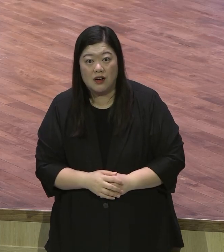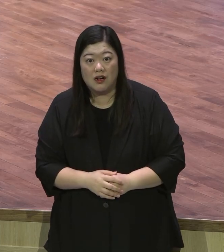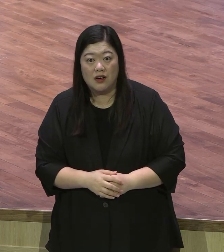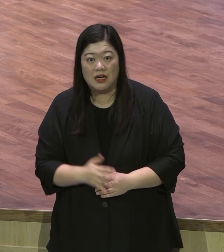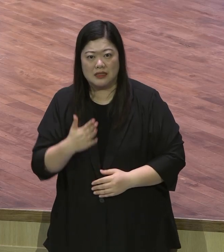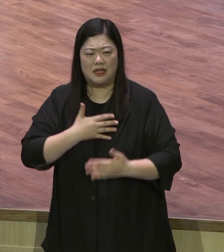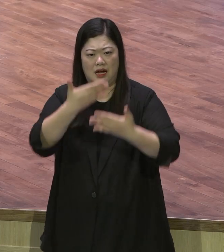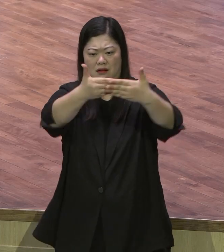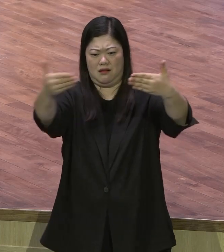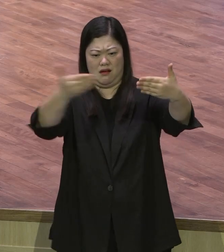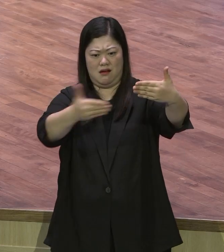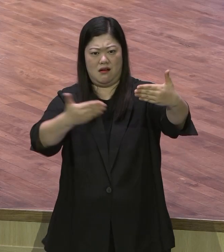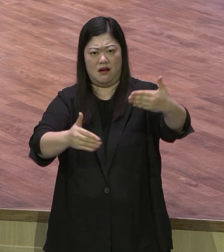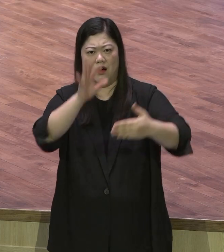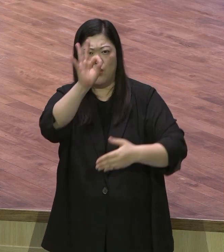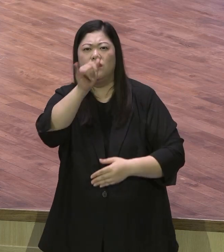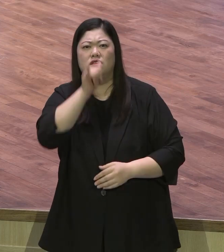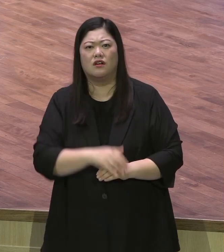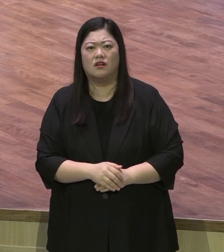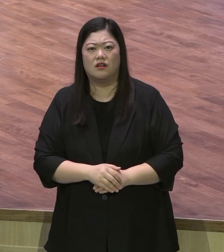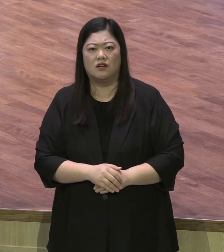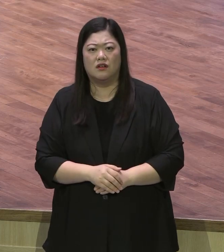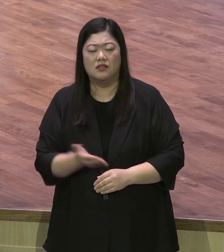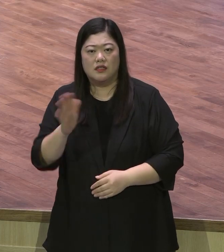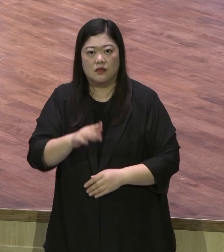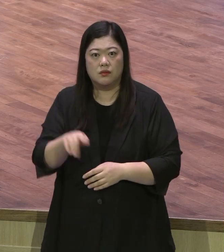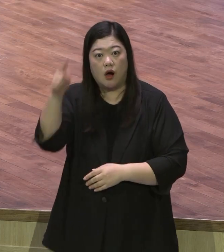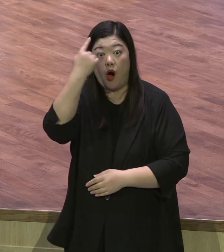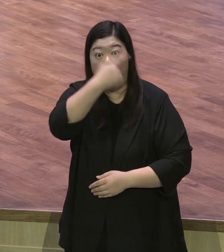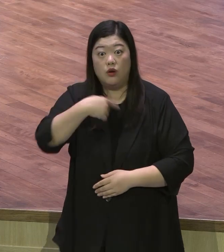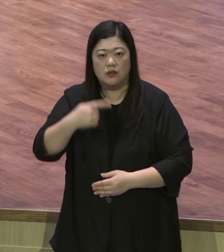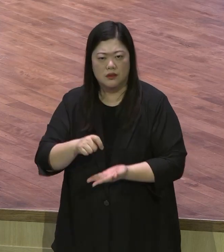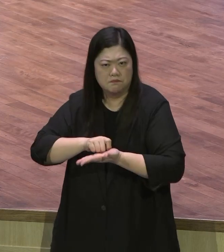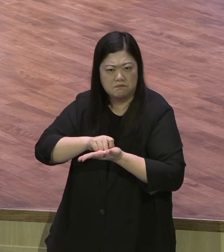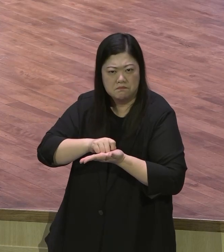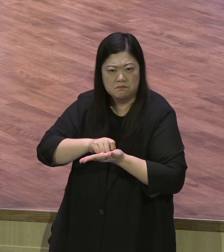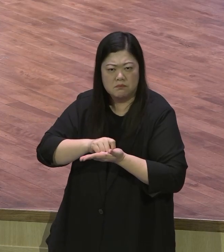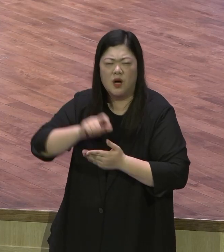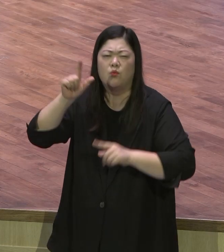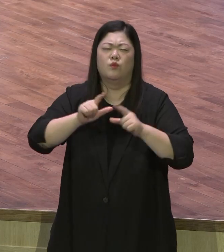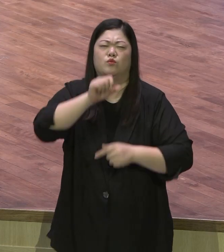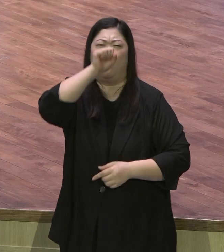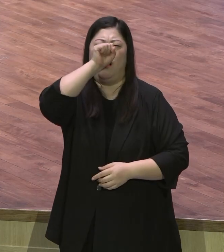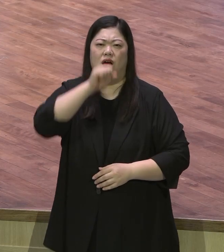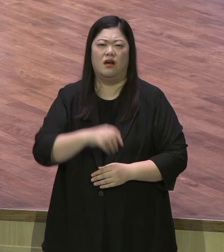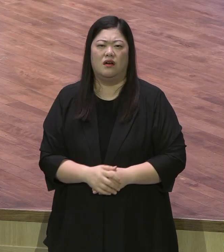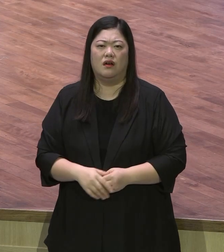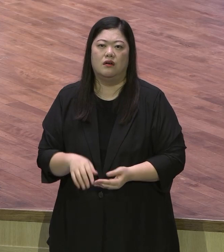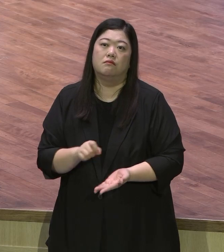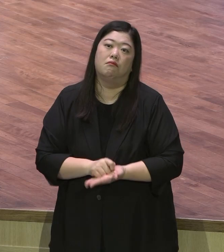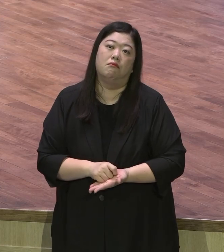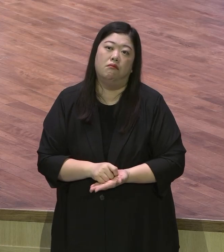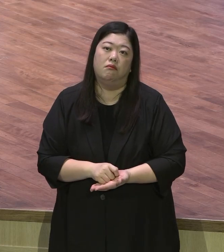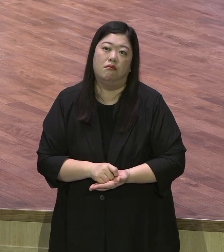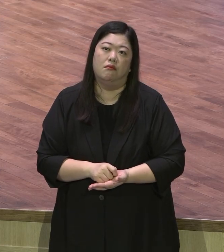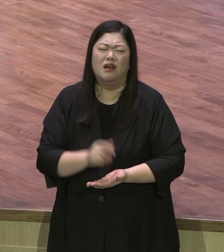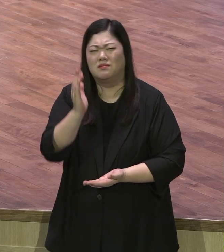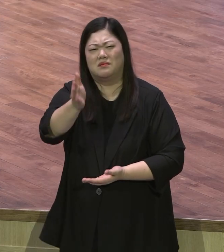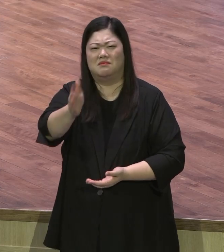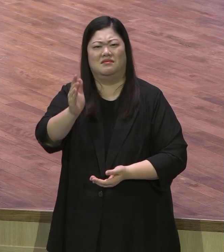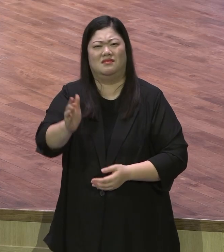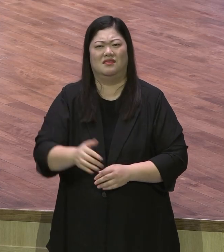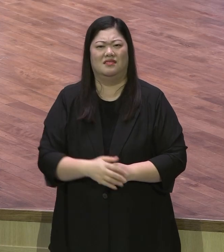보고 있잖아요. 말씀을 다 듣겠는데 한마디도 안 놓치려고 하는 그 모습, 그 중심을 말합니다. 그걸